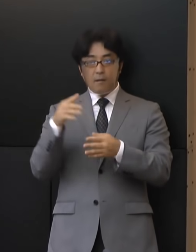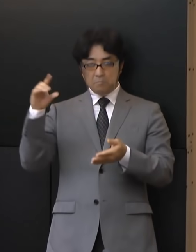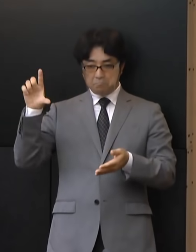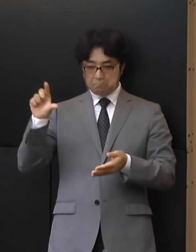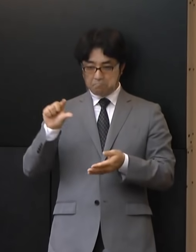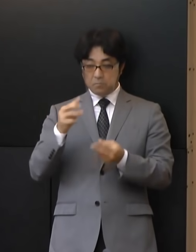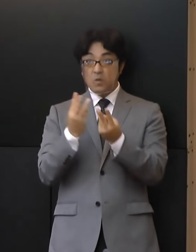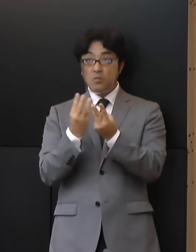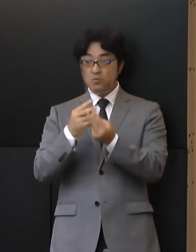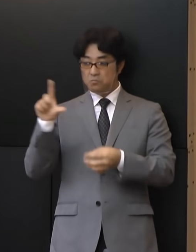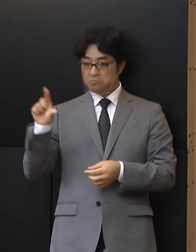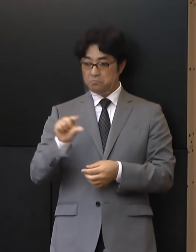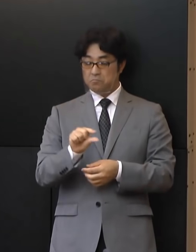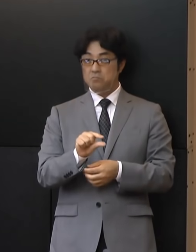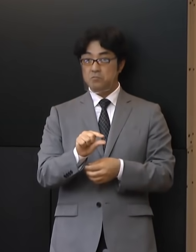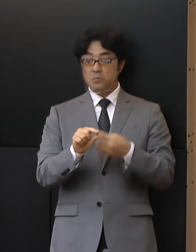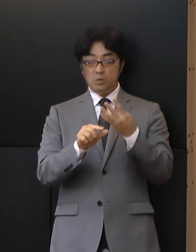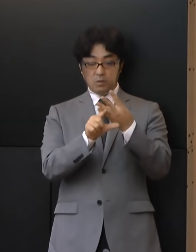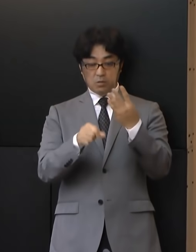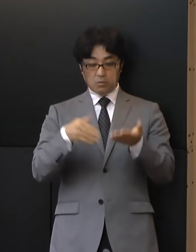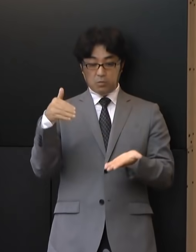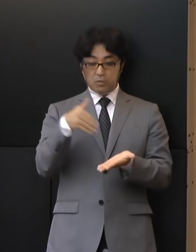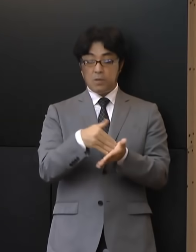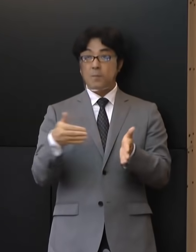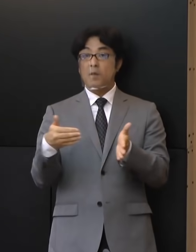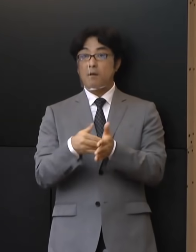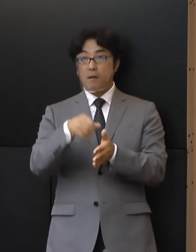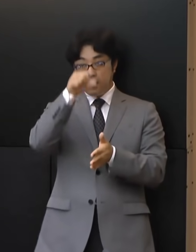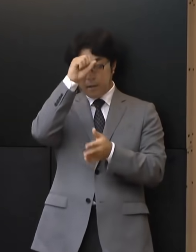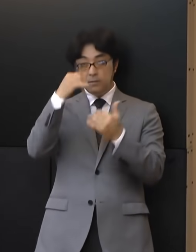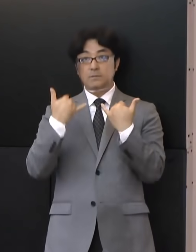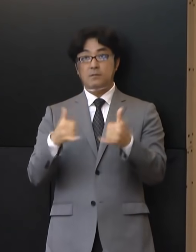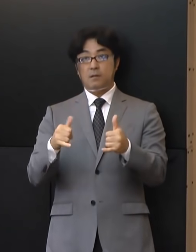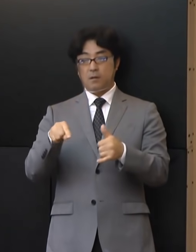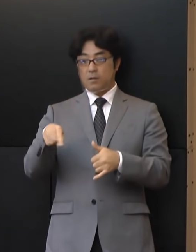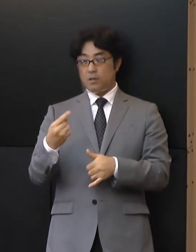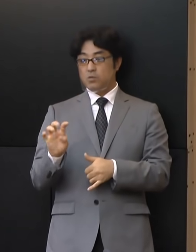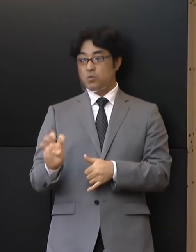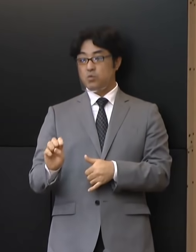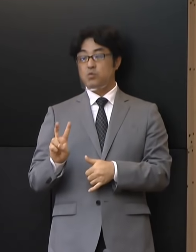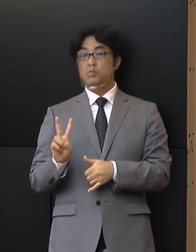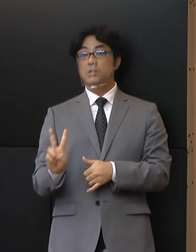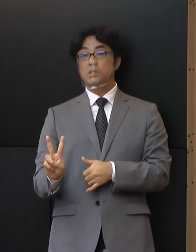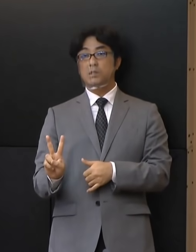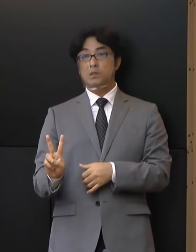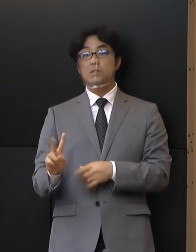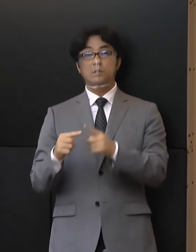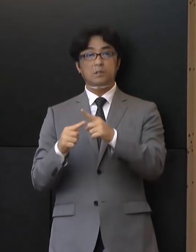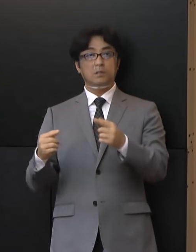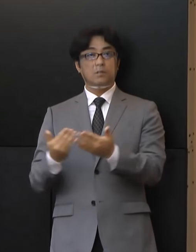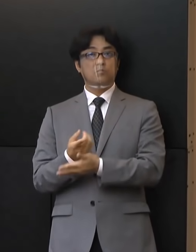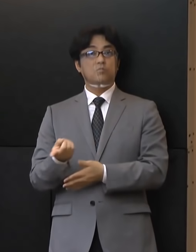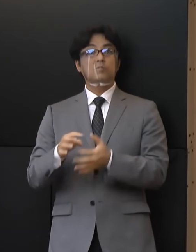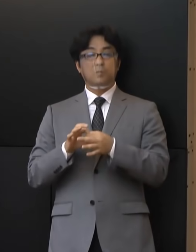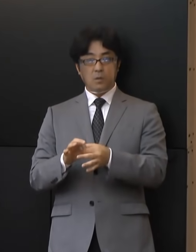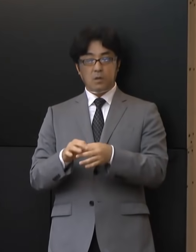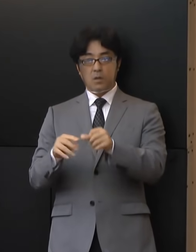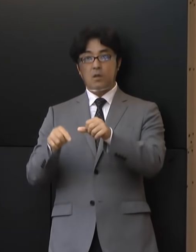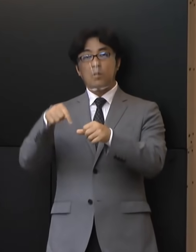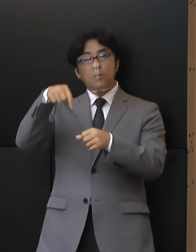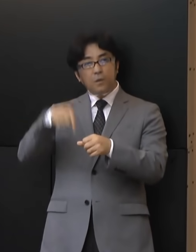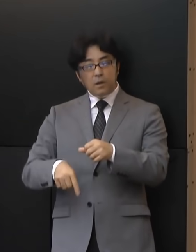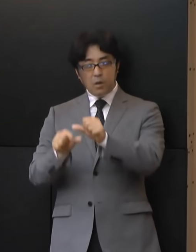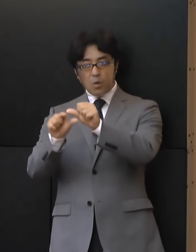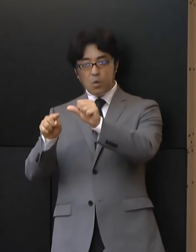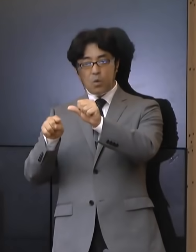し、4月末までの患者数が142人に及ぶとともに、5名の方が死亡する